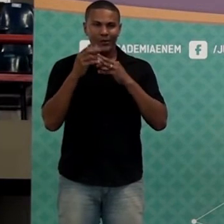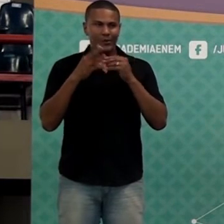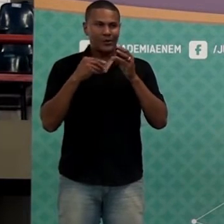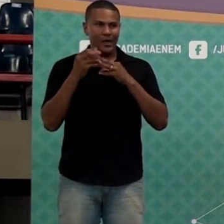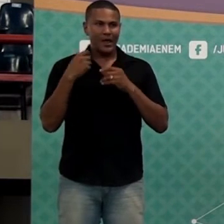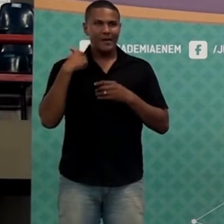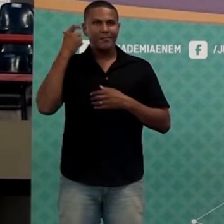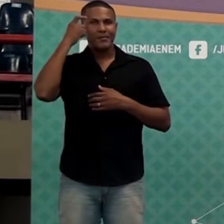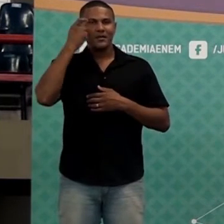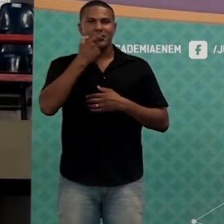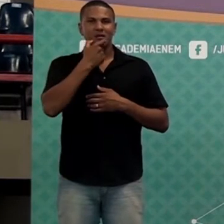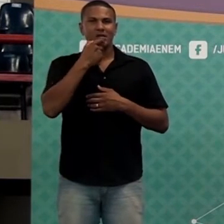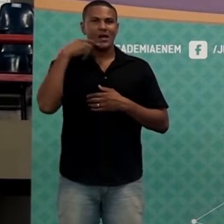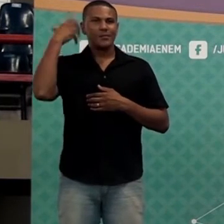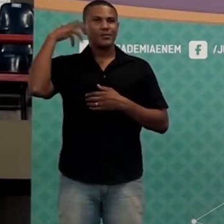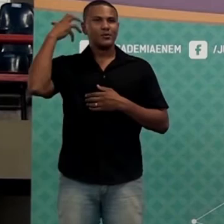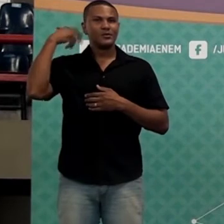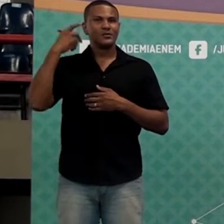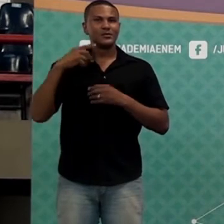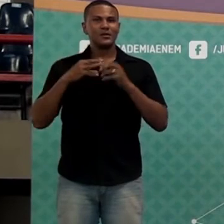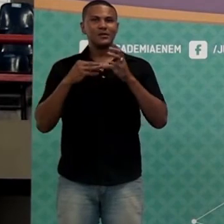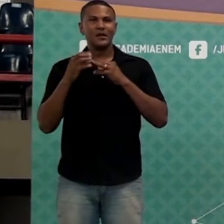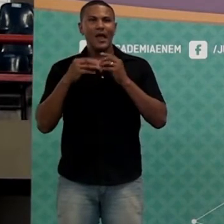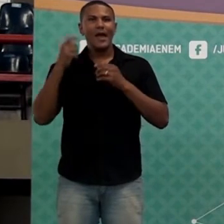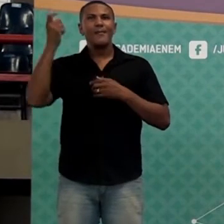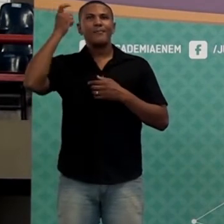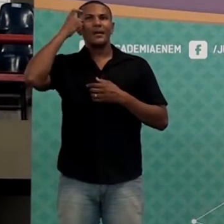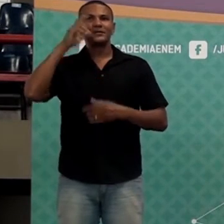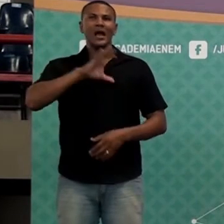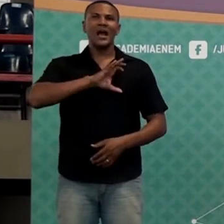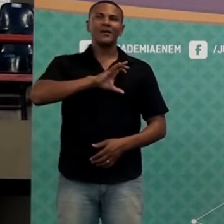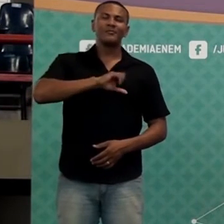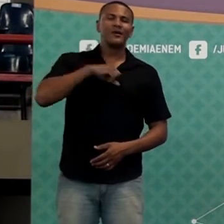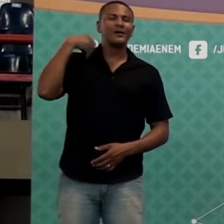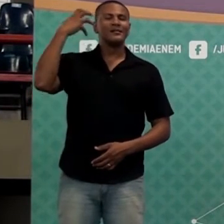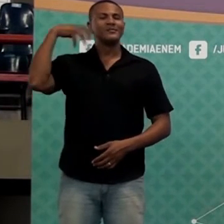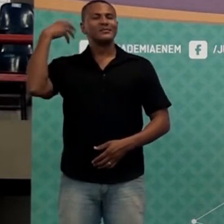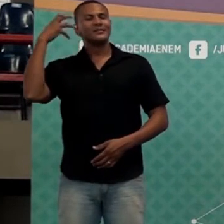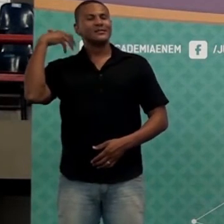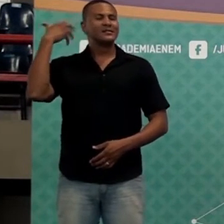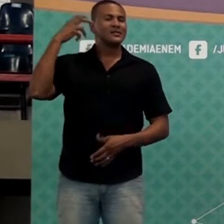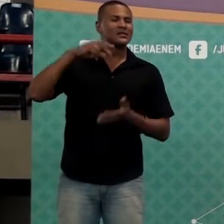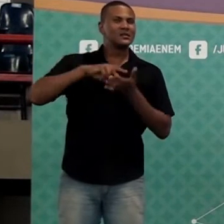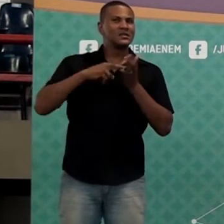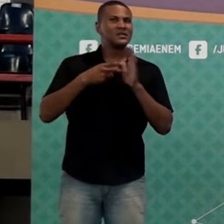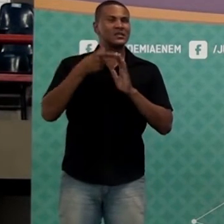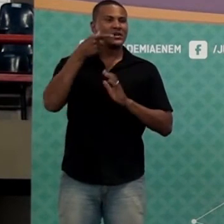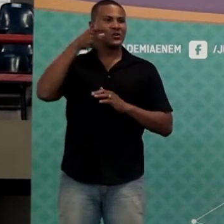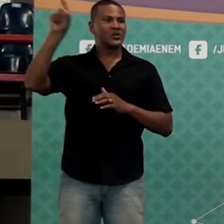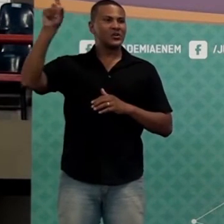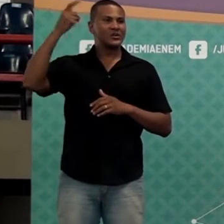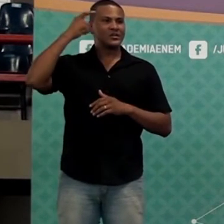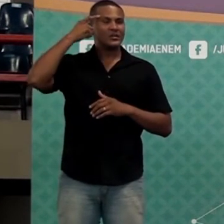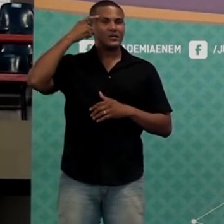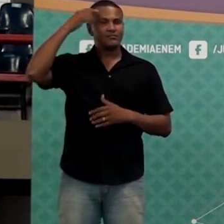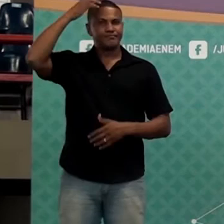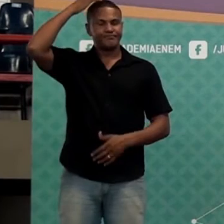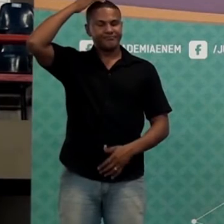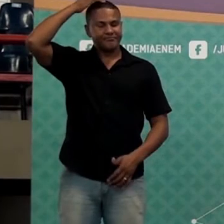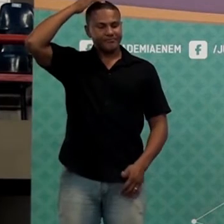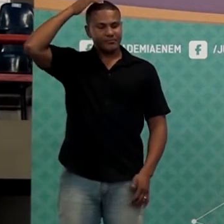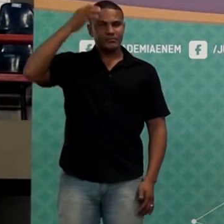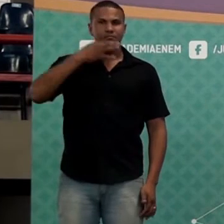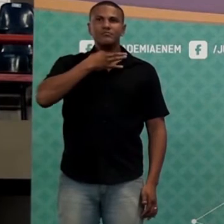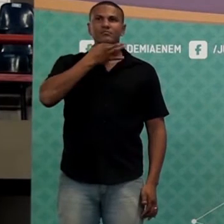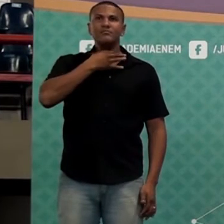fica cantando a música em inglês, pensando que está cantando uma música de amor, né? E acaba que está dizendo é outras coisas. Só me lembro do